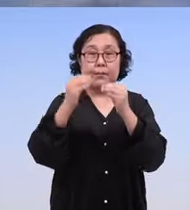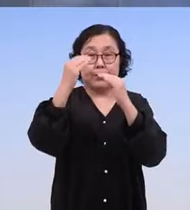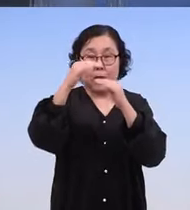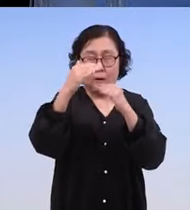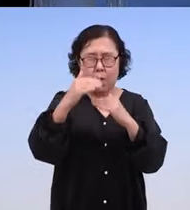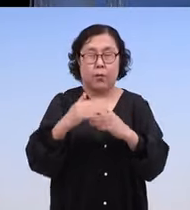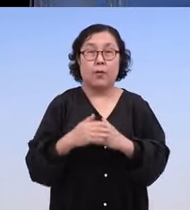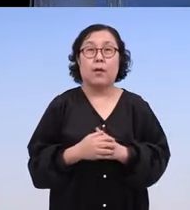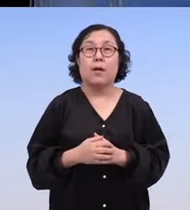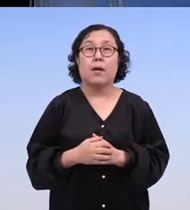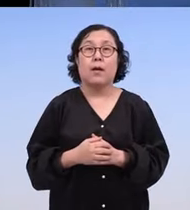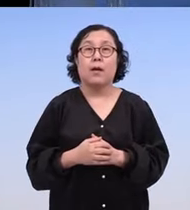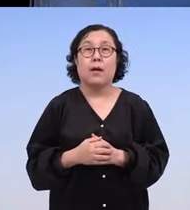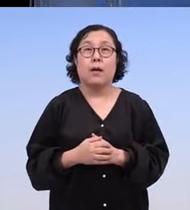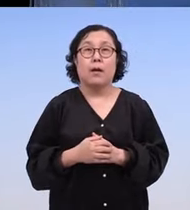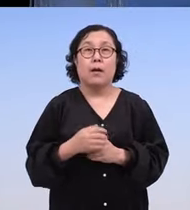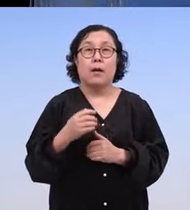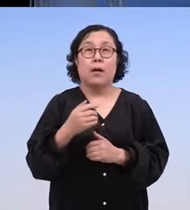이렇습니다.